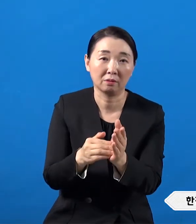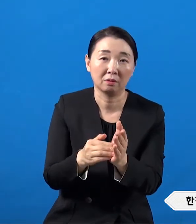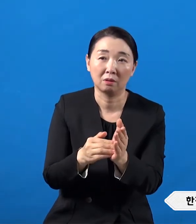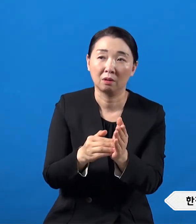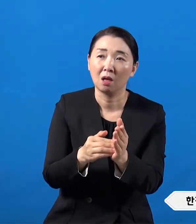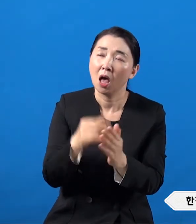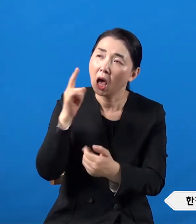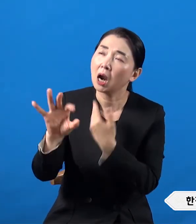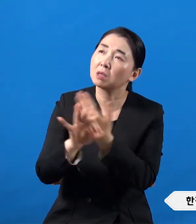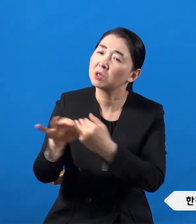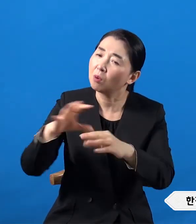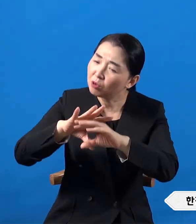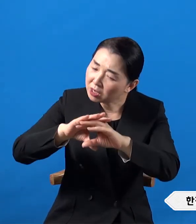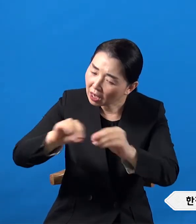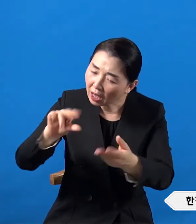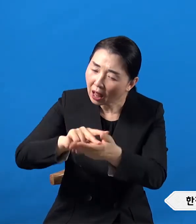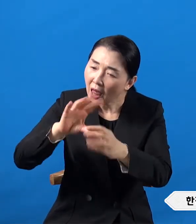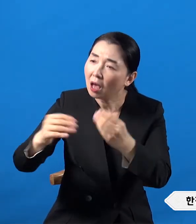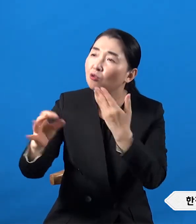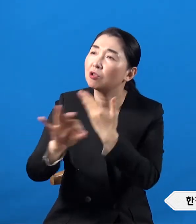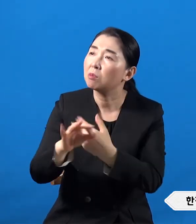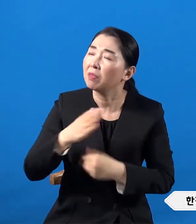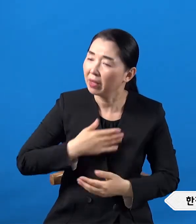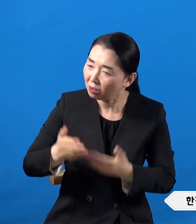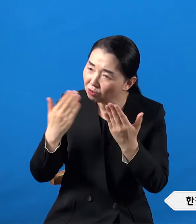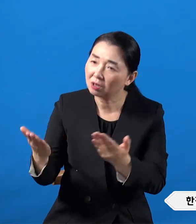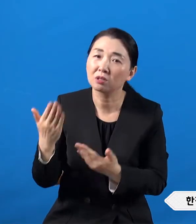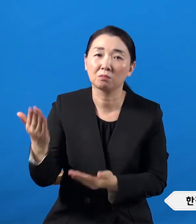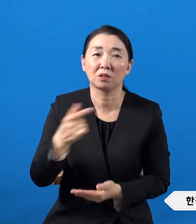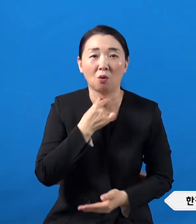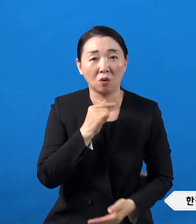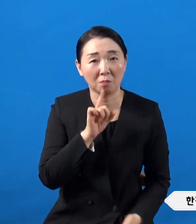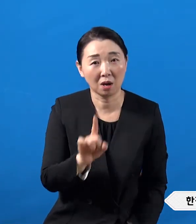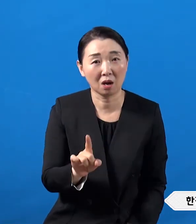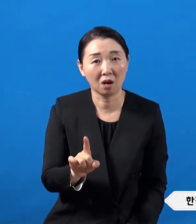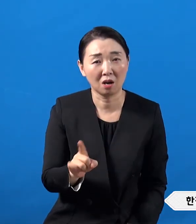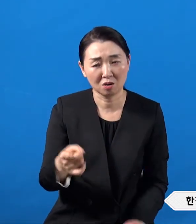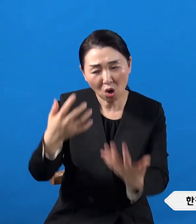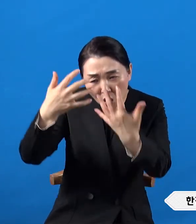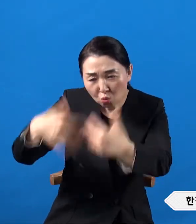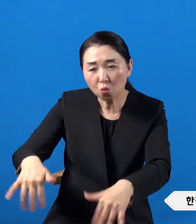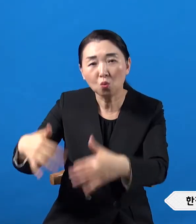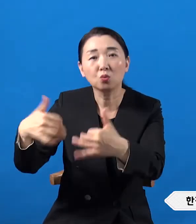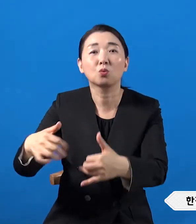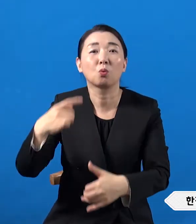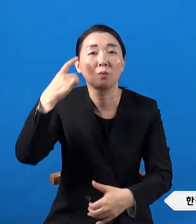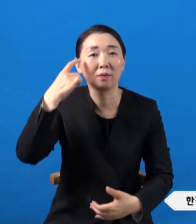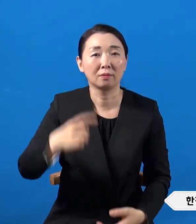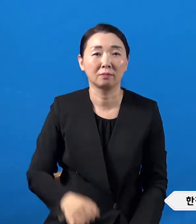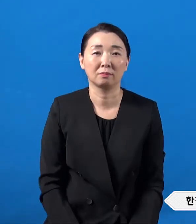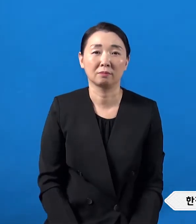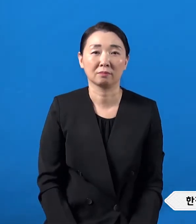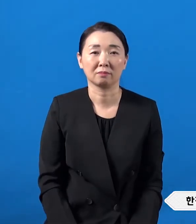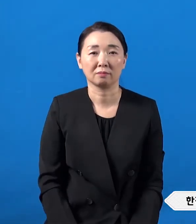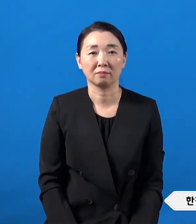이렇게만 해주시면 내가 이런 것을 바치겠습니다 하는 조건부가 되었습니다.